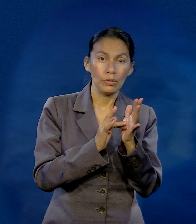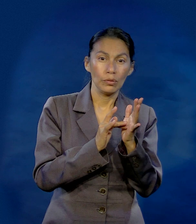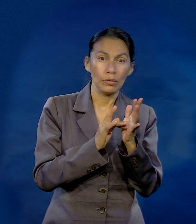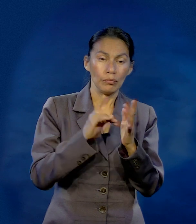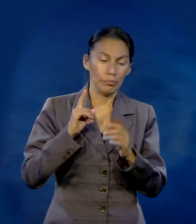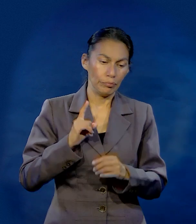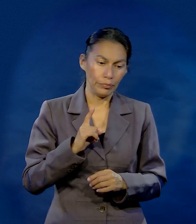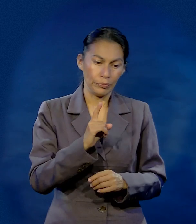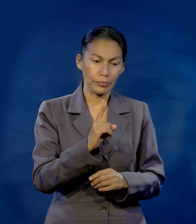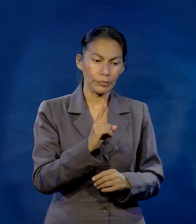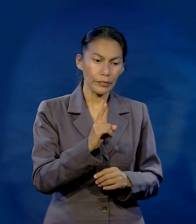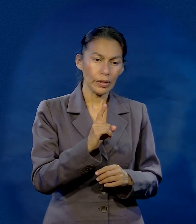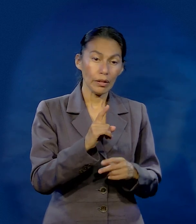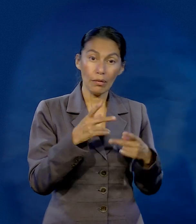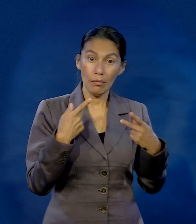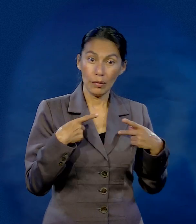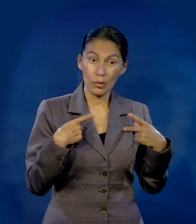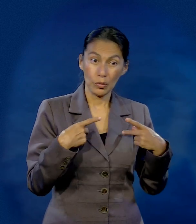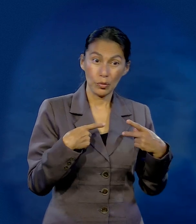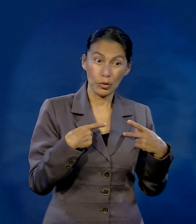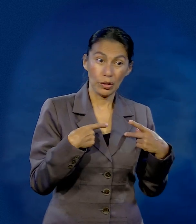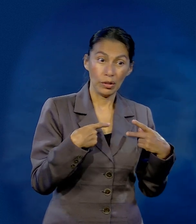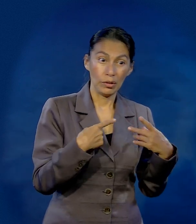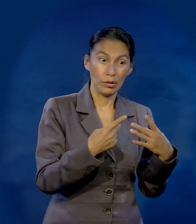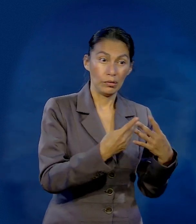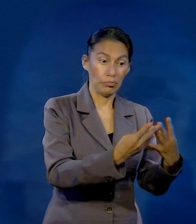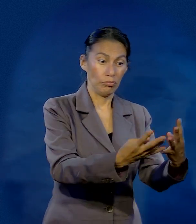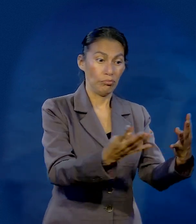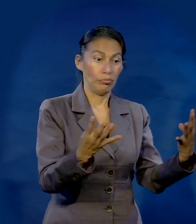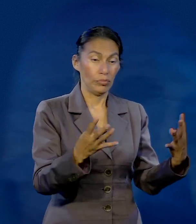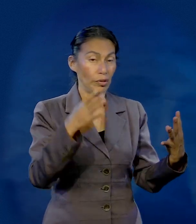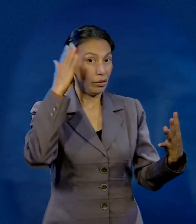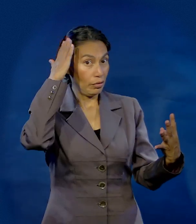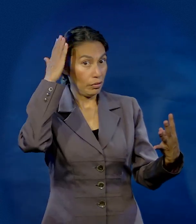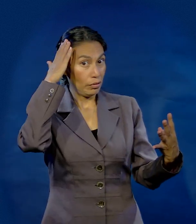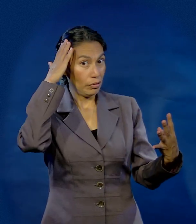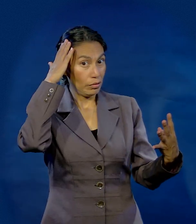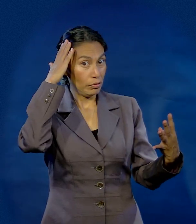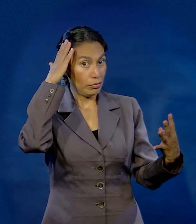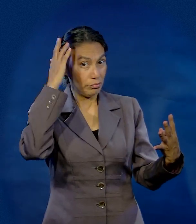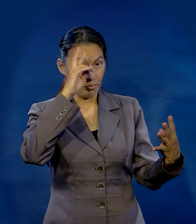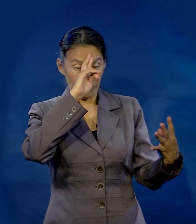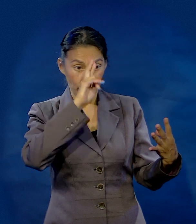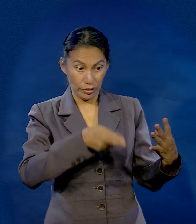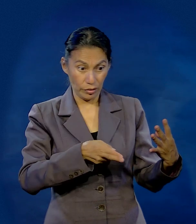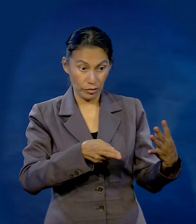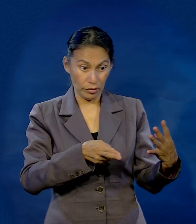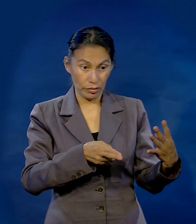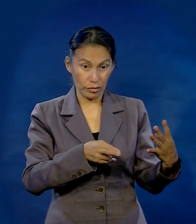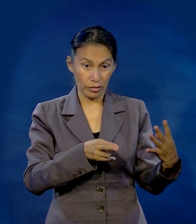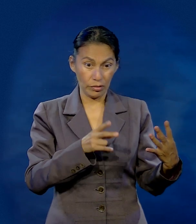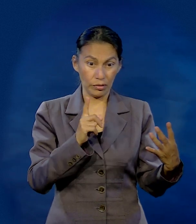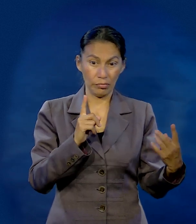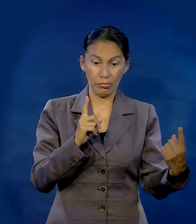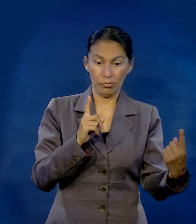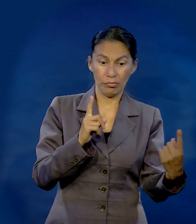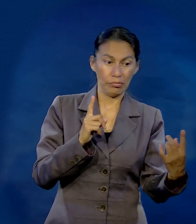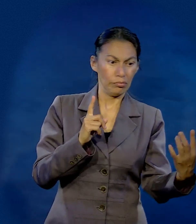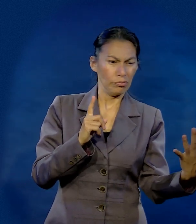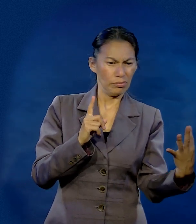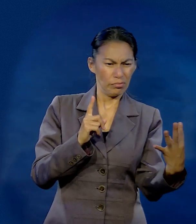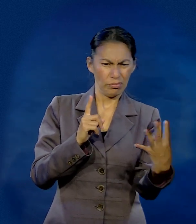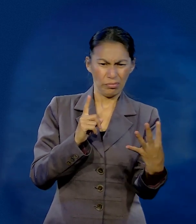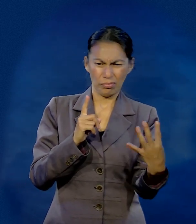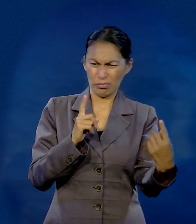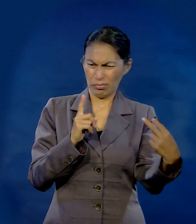en el contexto de ese pasaje el señor Jesucristo está enfrentando a sus oponentes